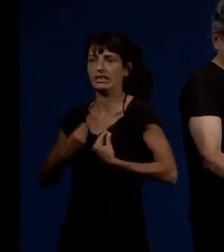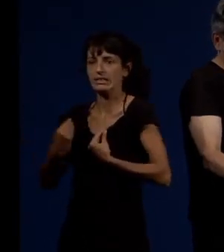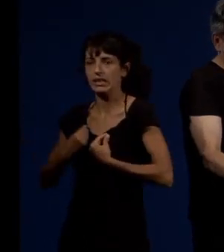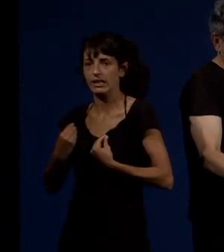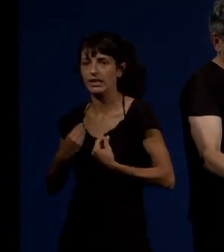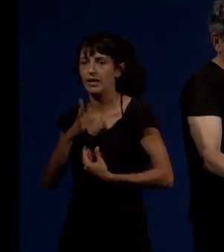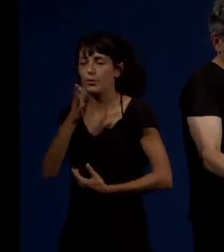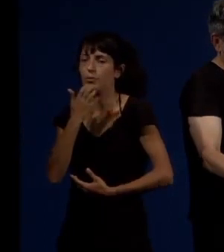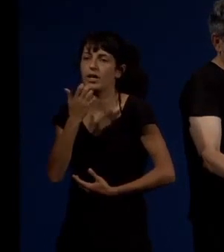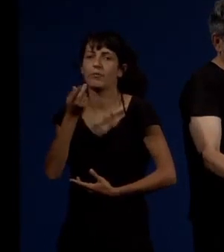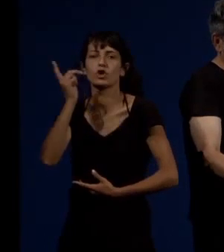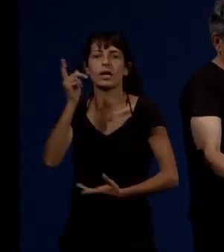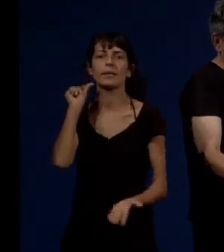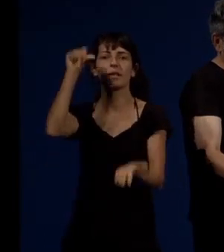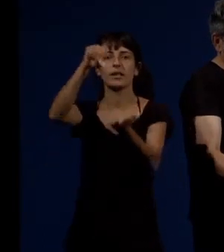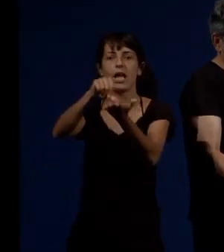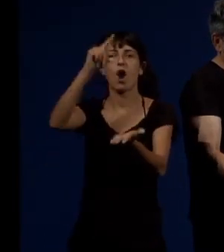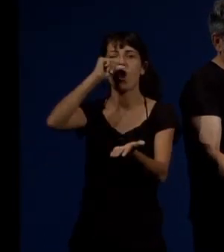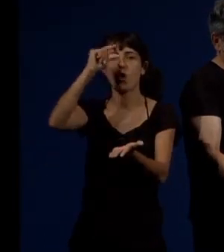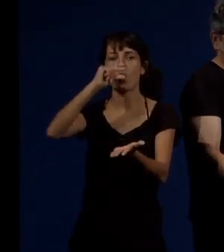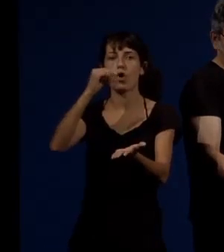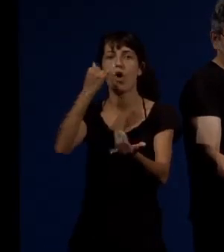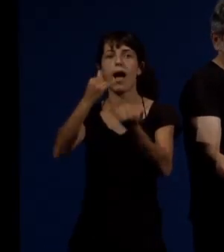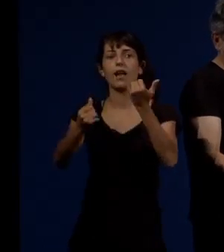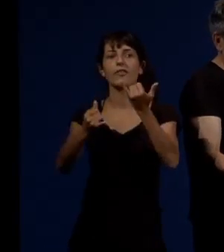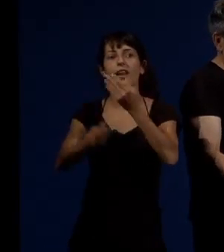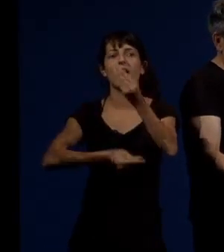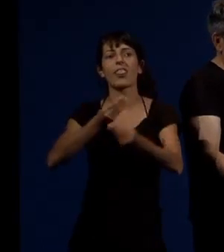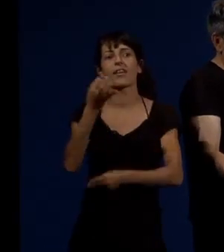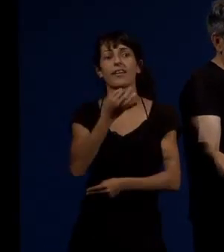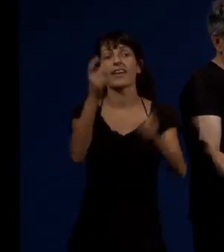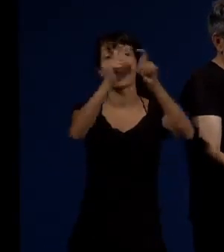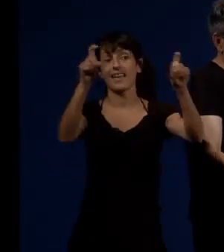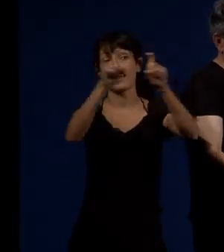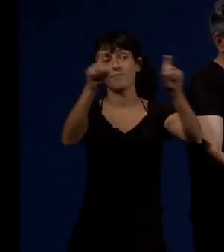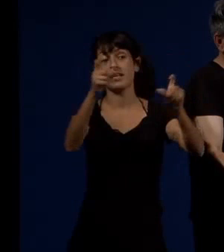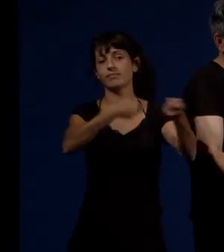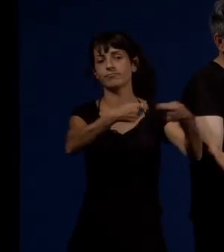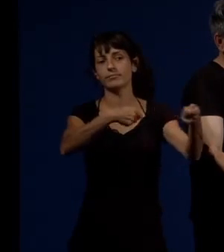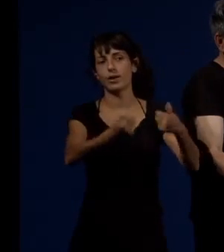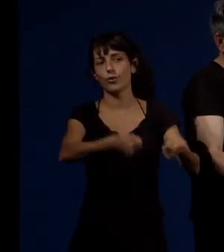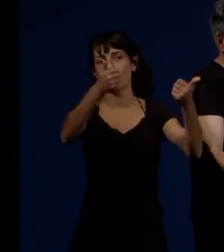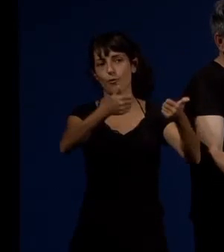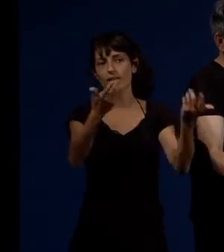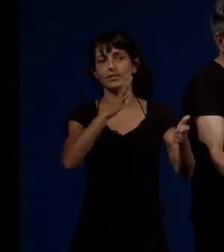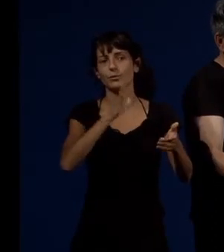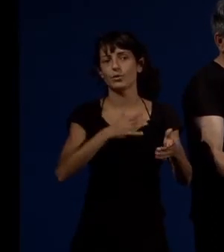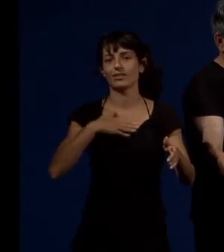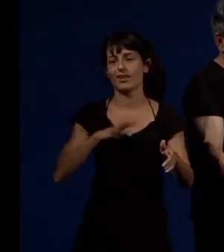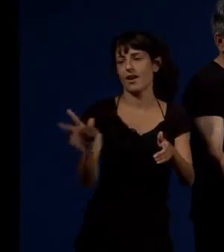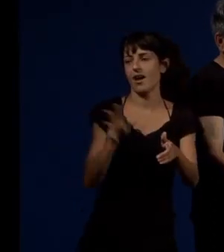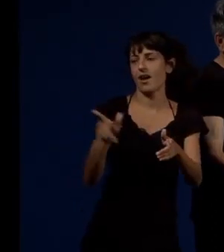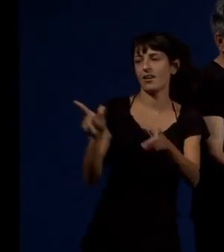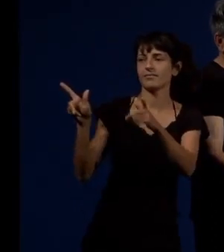Se centralizamos en Lugo, o que fai é permitirlle maior capacidade de negocio ás empresas que queren rapiñar eses servizos públicos e,